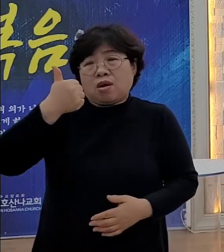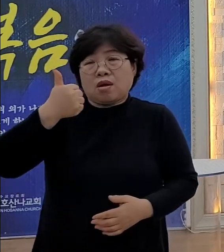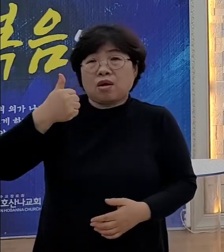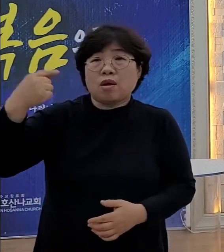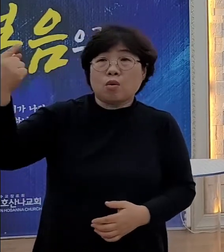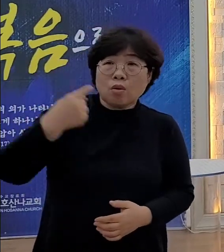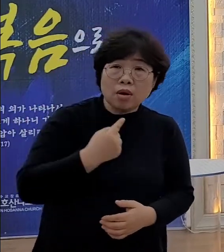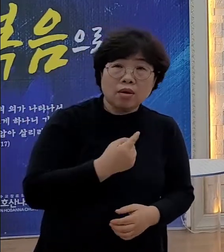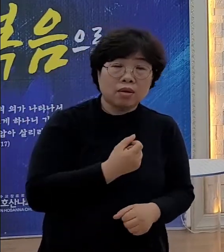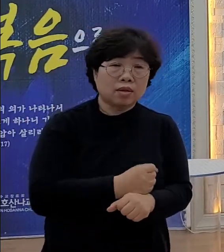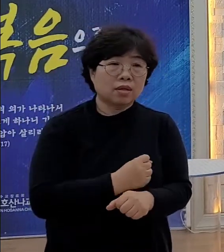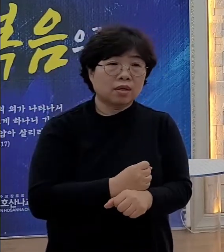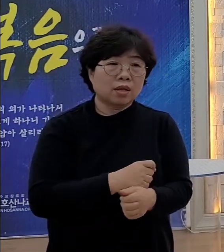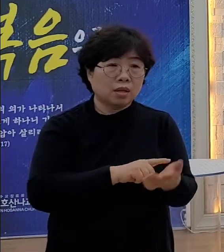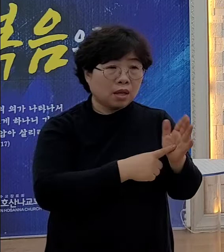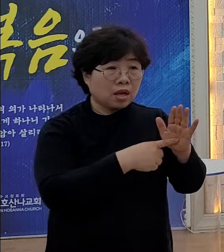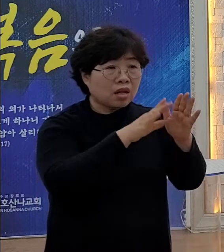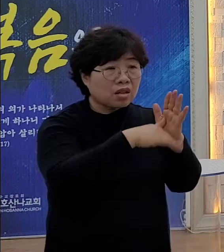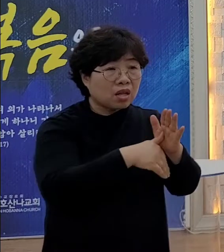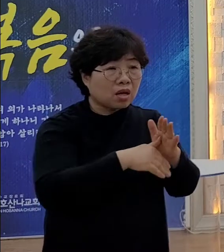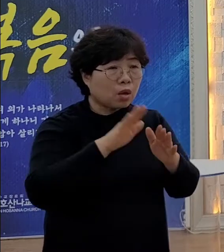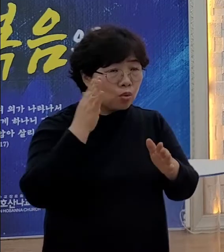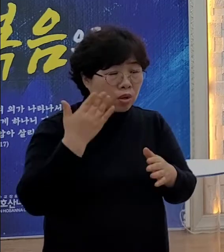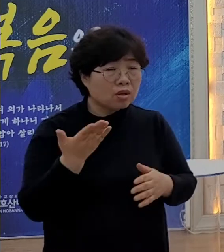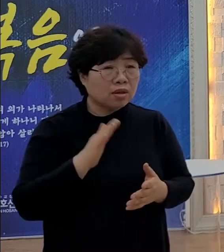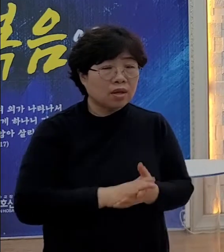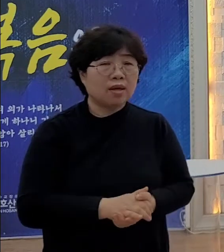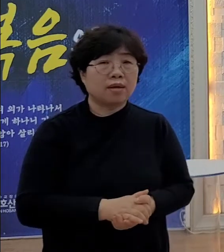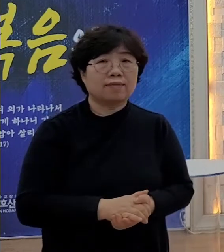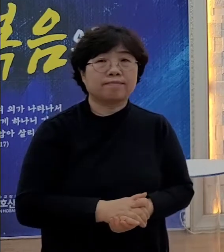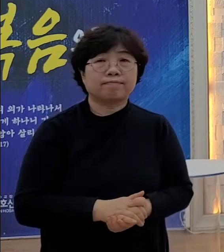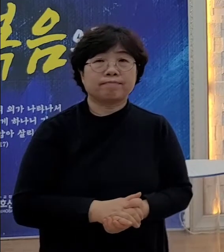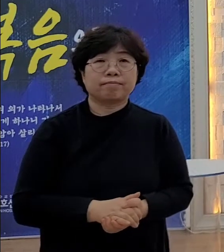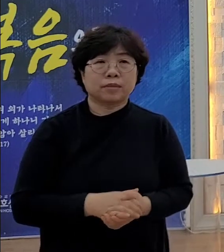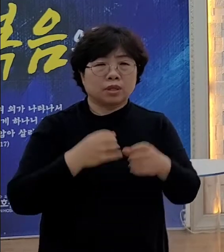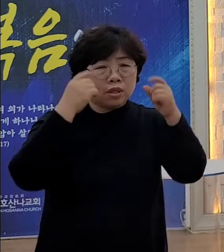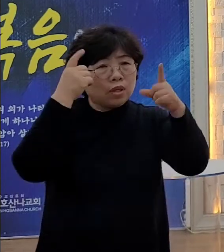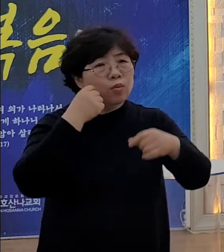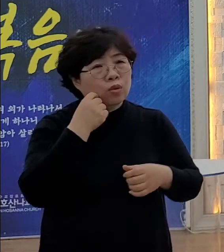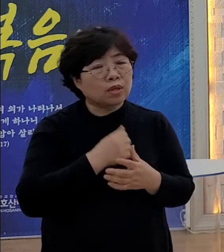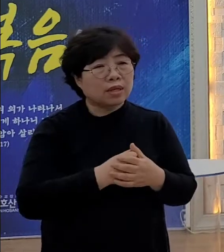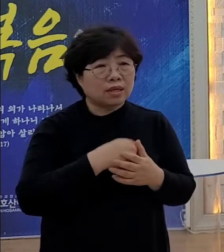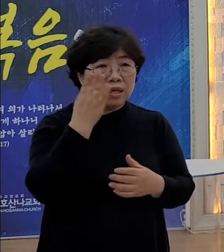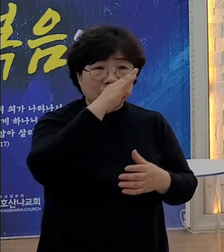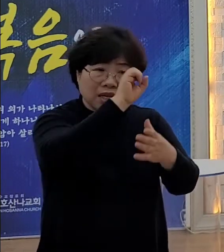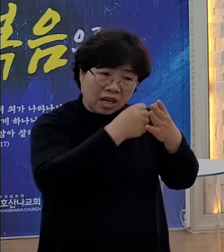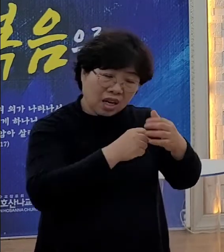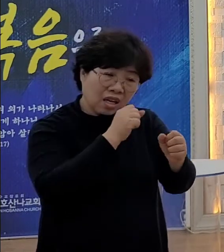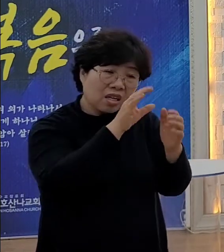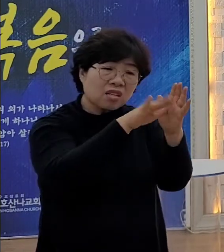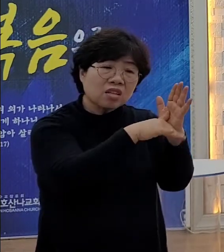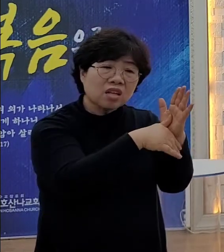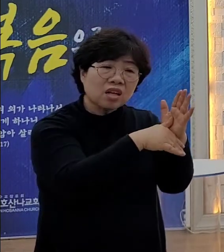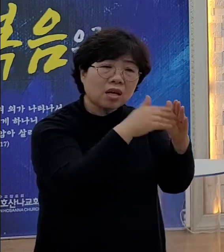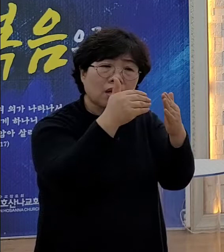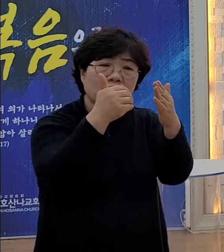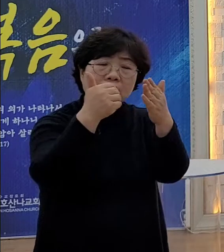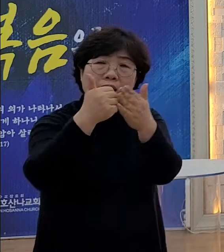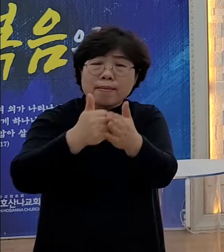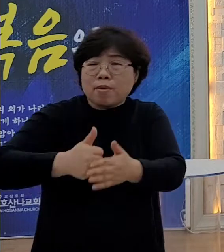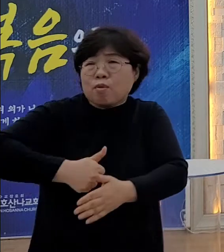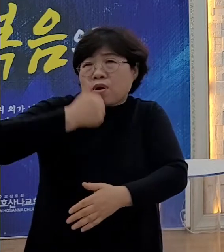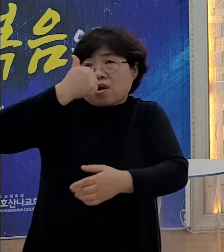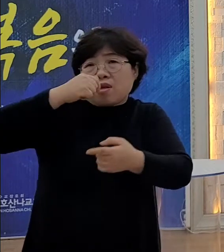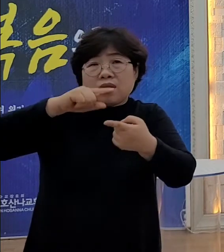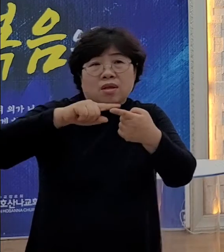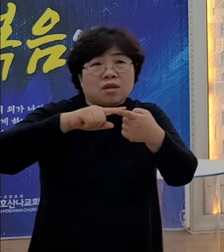임박하고 그게 이제 나타날 때가 된 이 시대를 우리가 살고 있지 않습니까? 이 타락한 시대에 하나님의 그